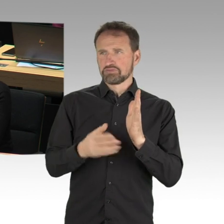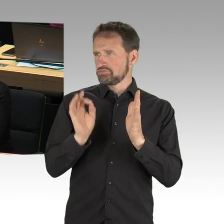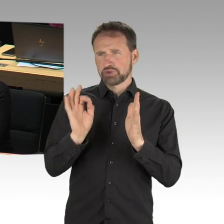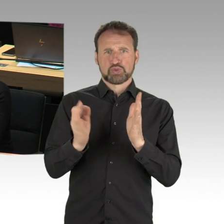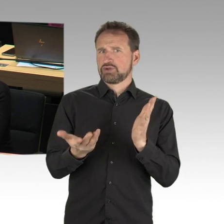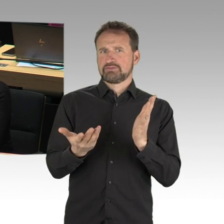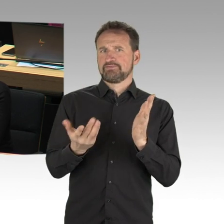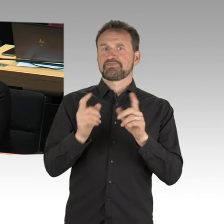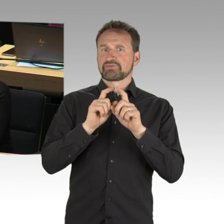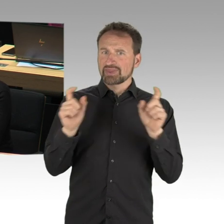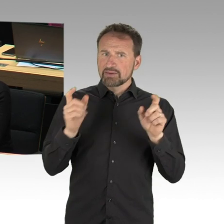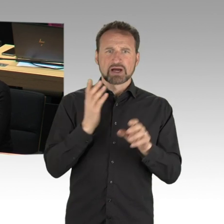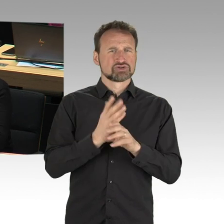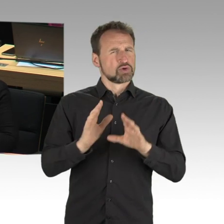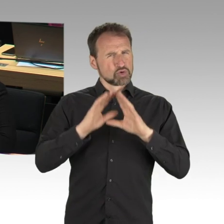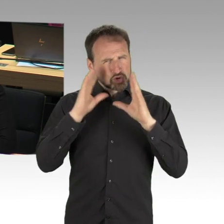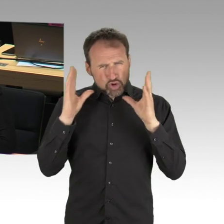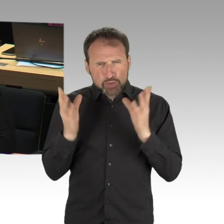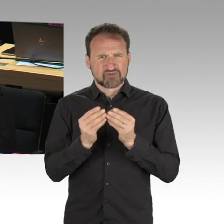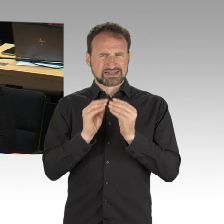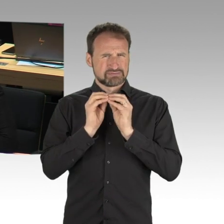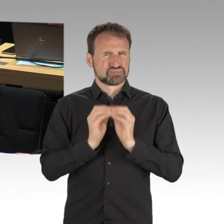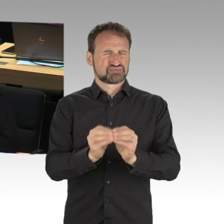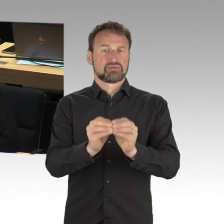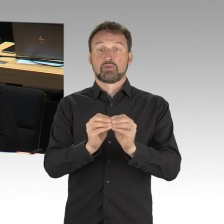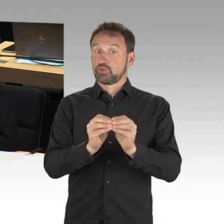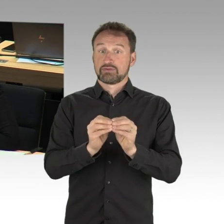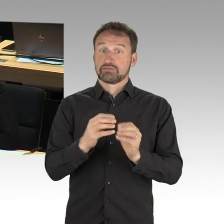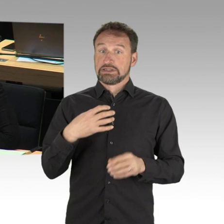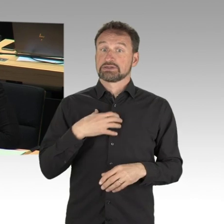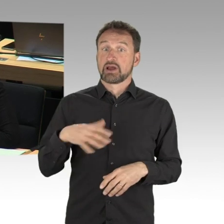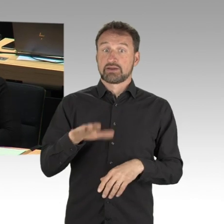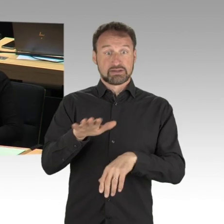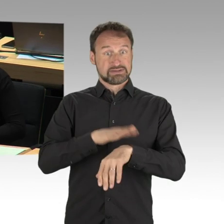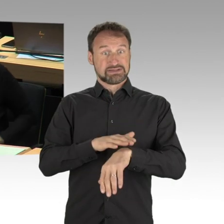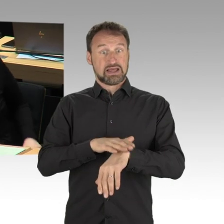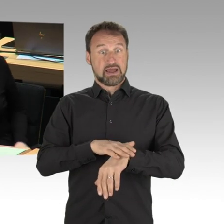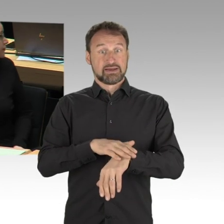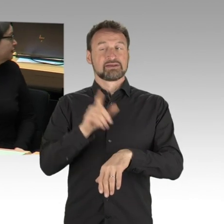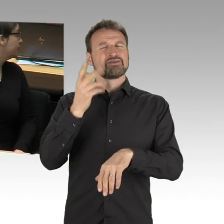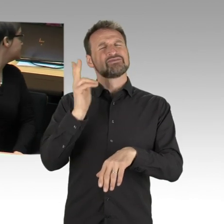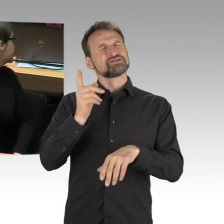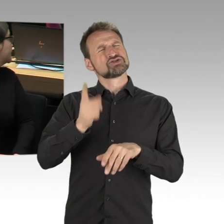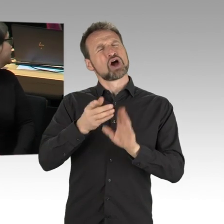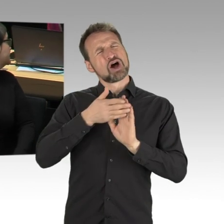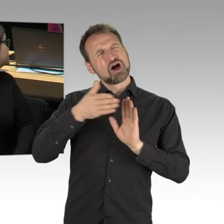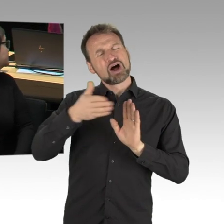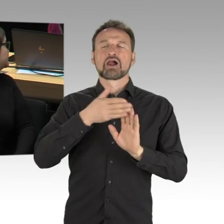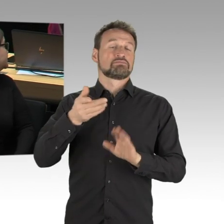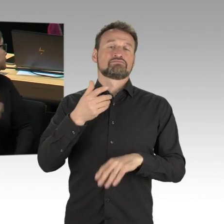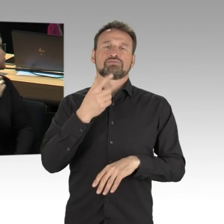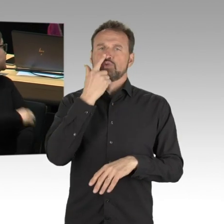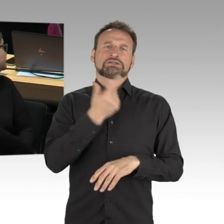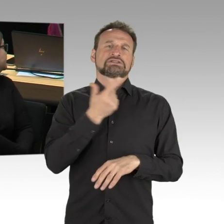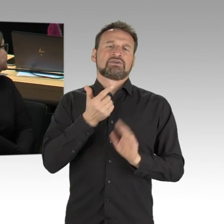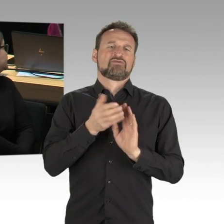Frau Kollegin, ich darf Sie noch mal fragen, ob Sie eine Zwischenfrage des Kollegen Wild zulassen. Fraktionslos, nein. Eingeflossen in die Entwicklung des Konzeptes,